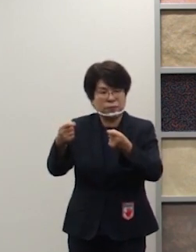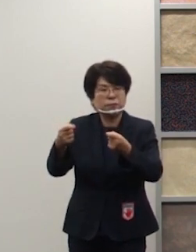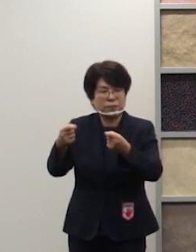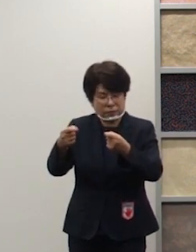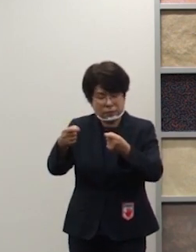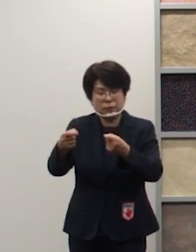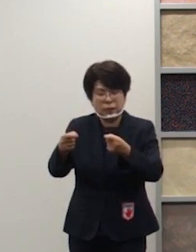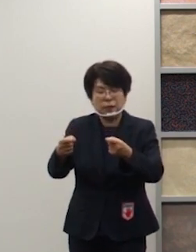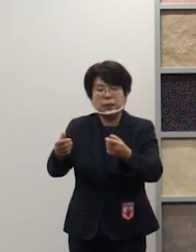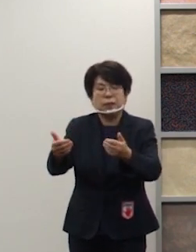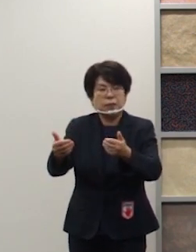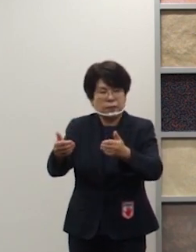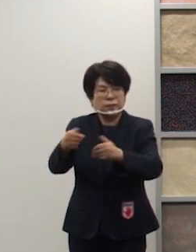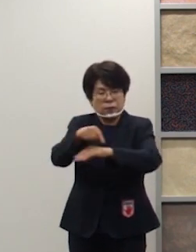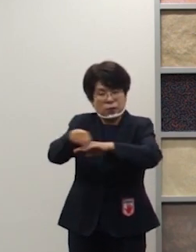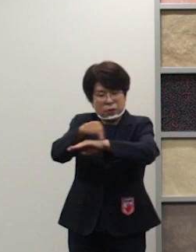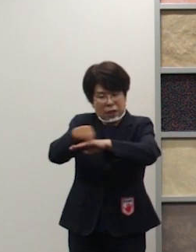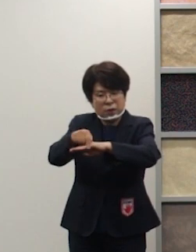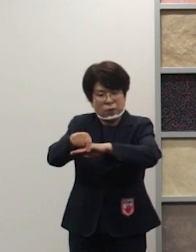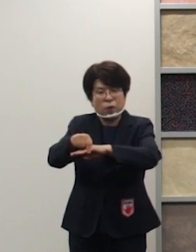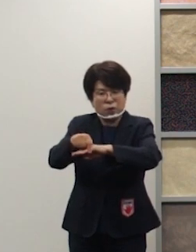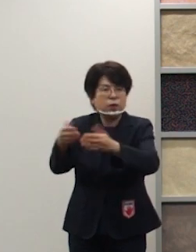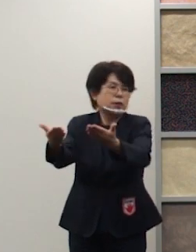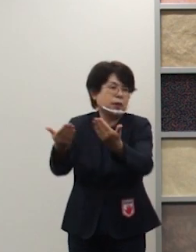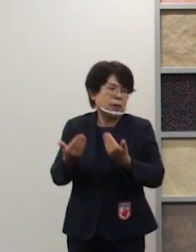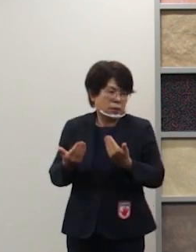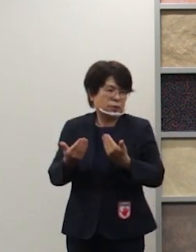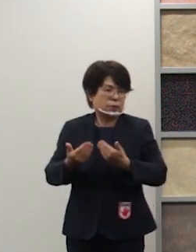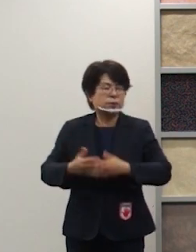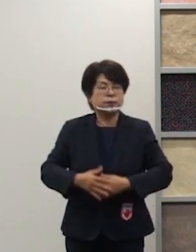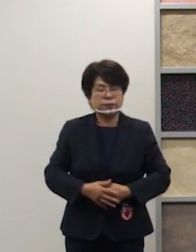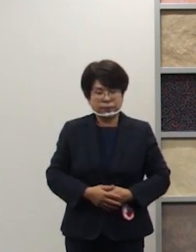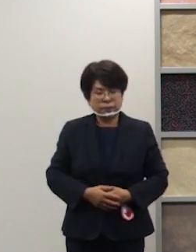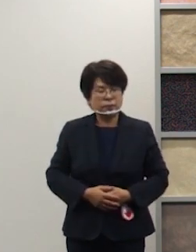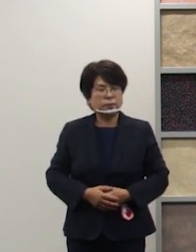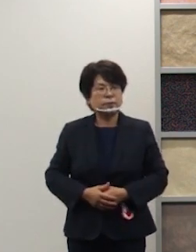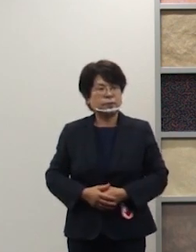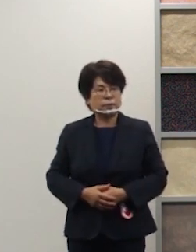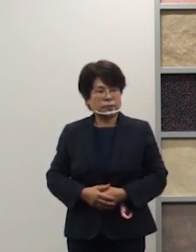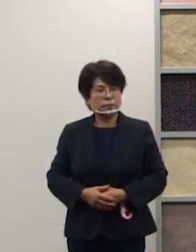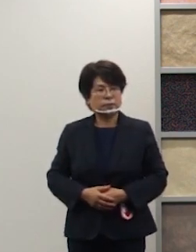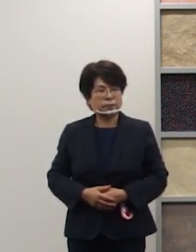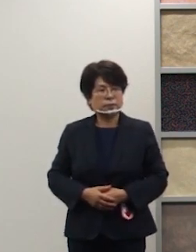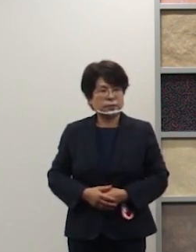ことが必要であろうと、まあ、こう考える次第であります。